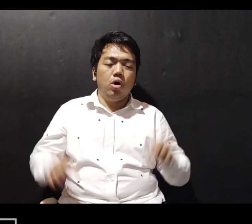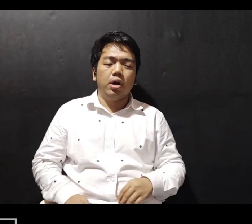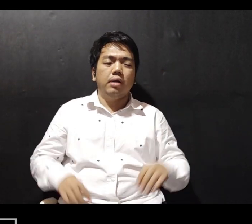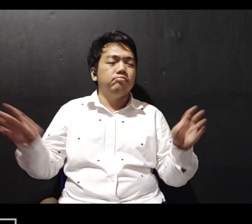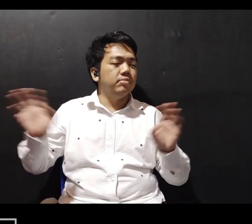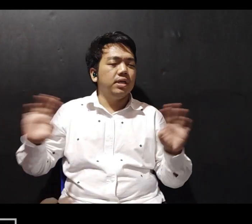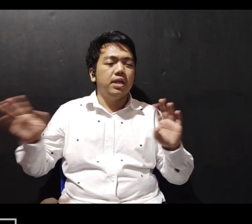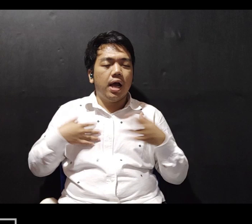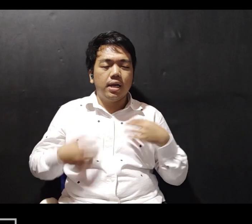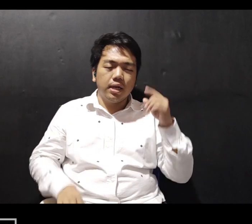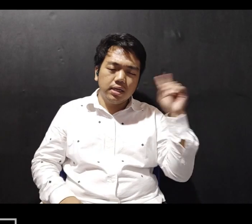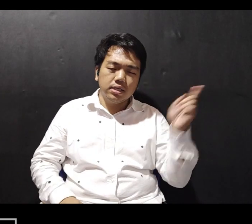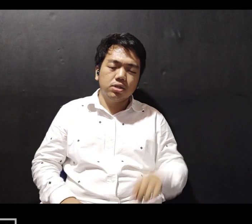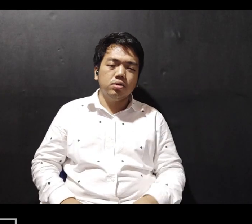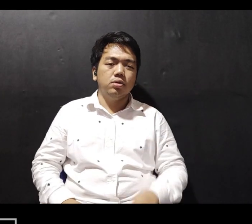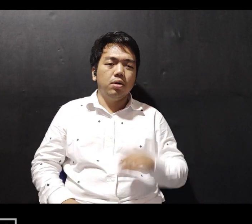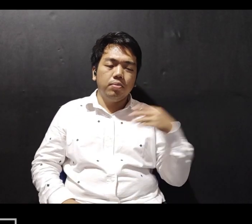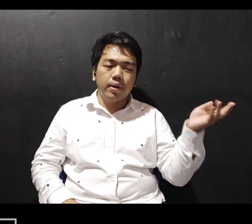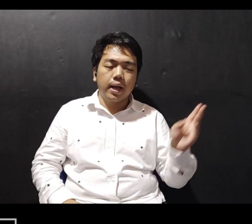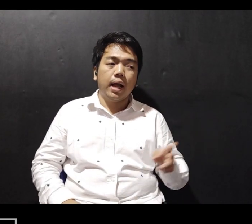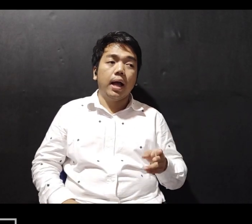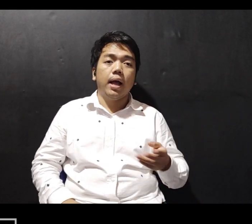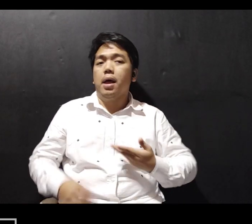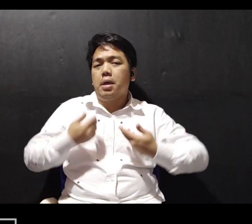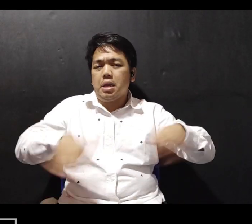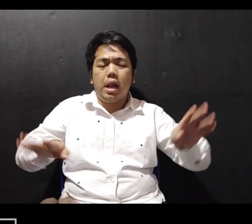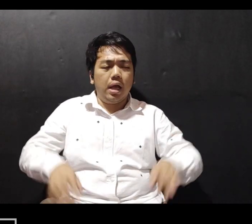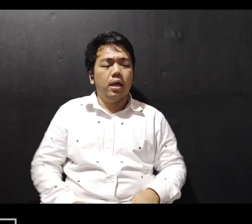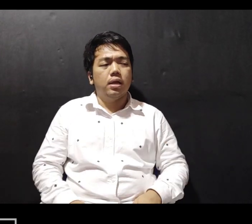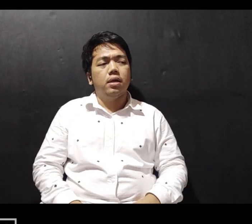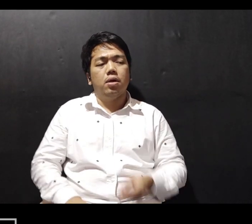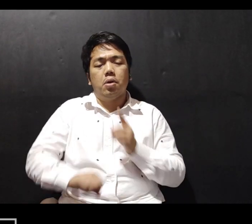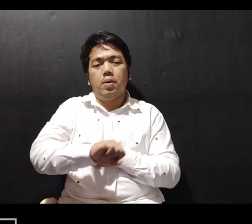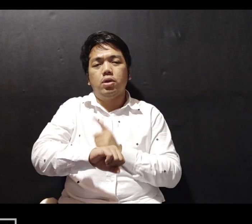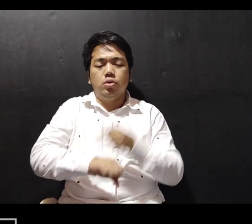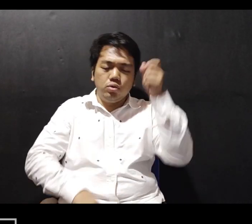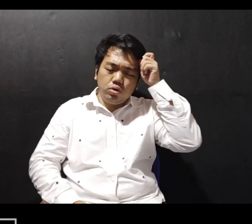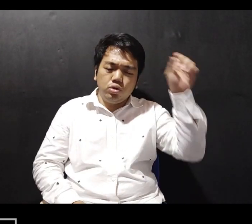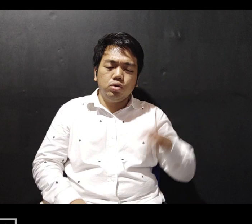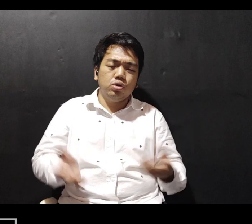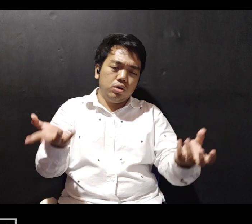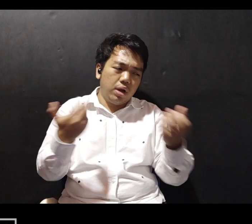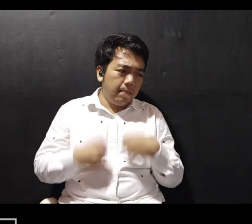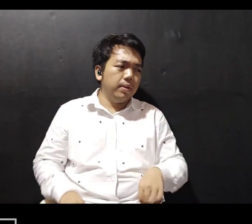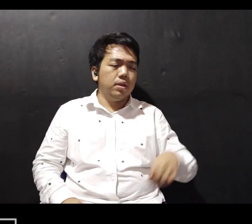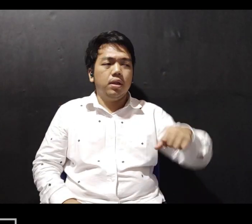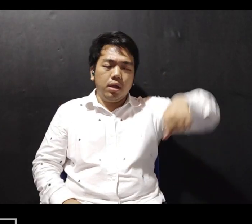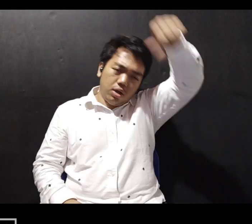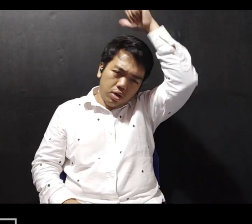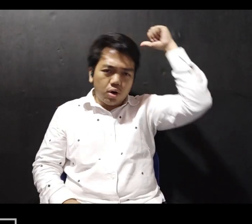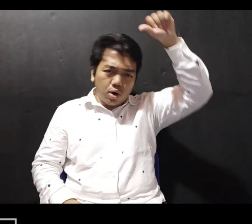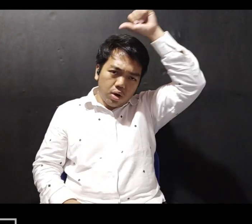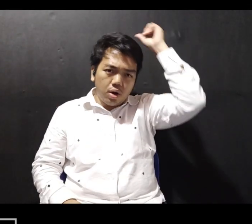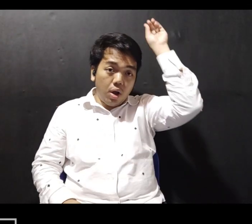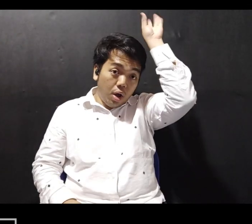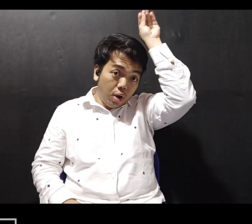ada di situ, dan mereka kehilangan kesempatan mengalami Pentakosta, pencurahan Roh Kudus yang begitu luar biasa. Saudara,